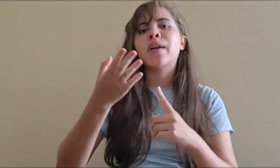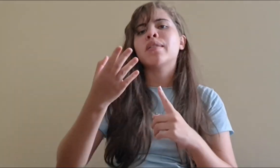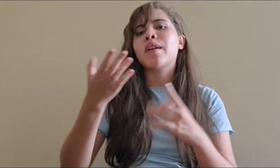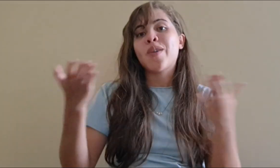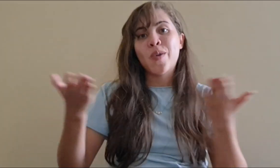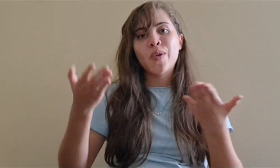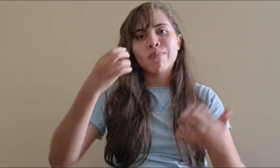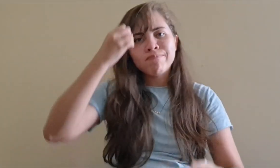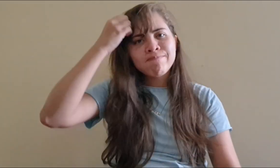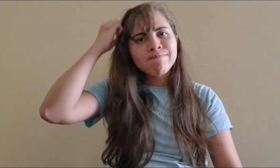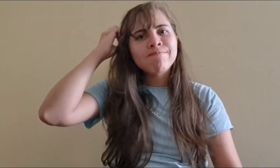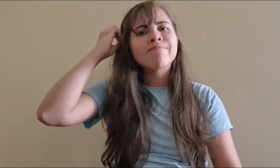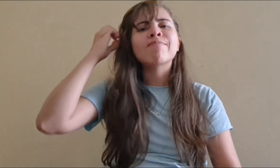minha vida.